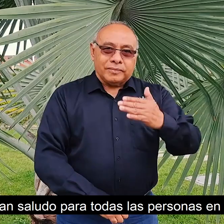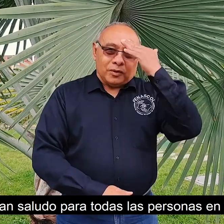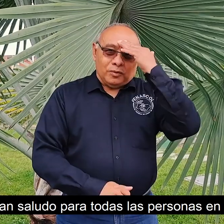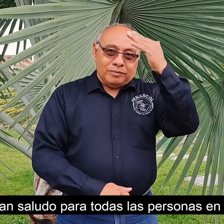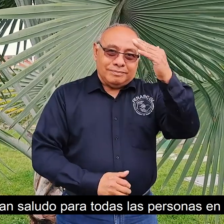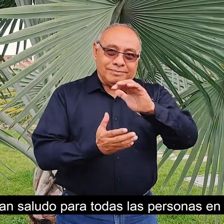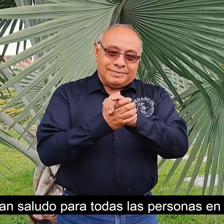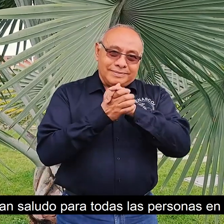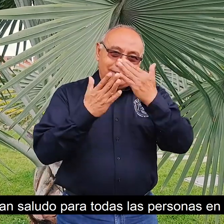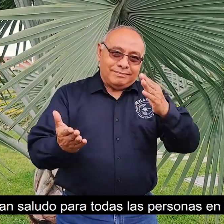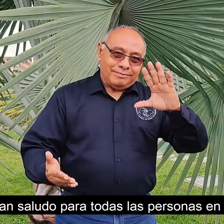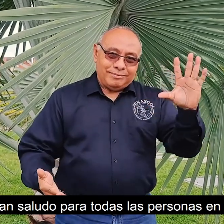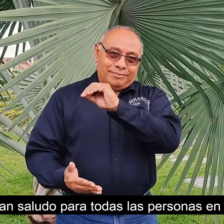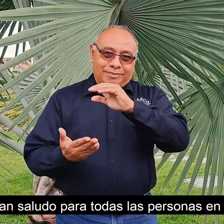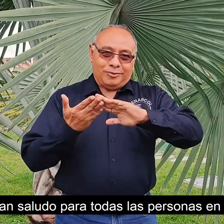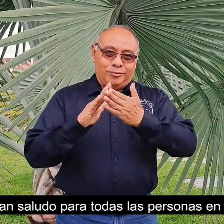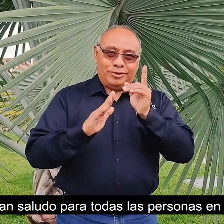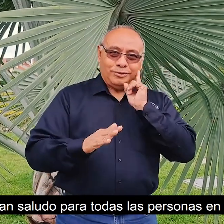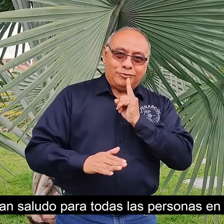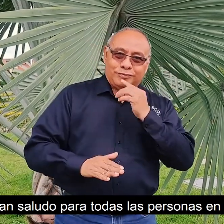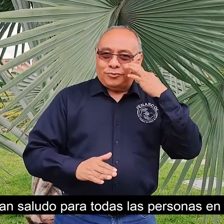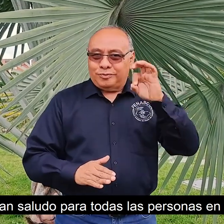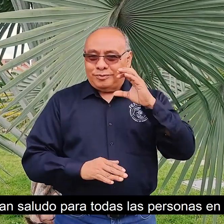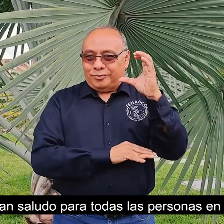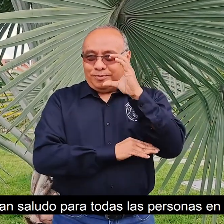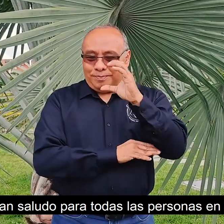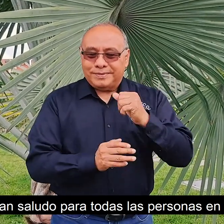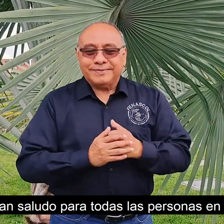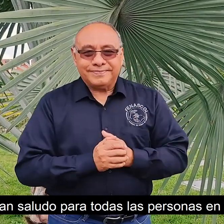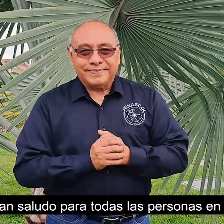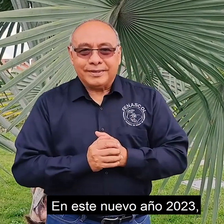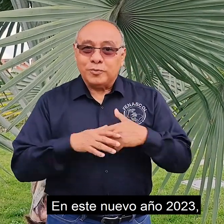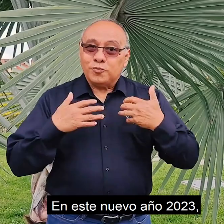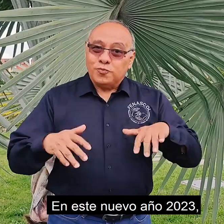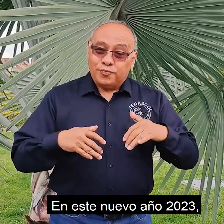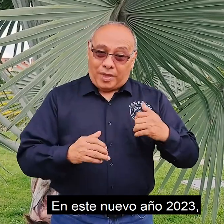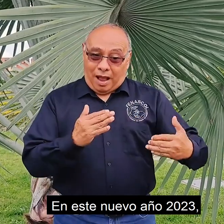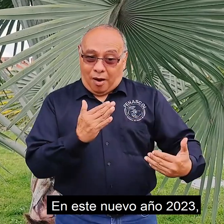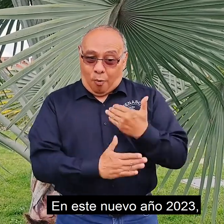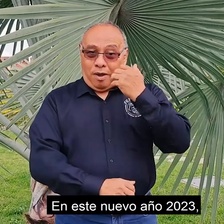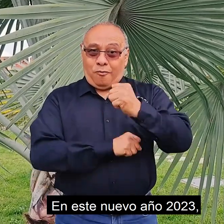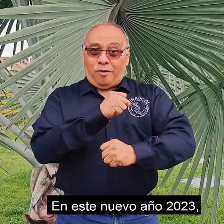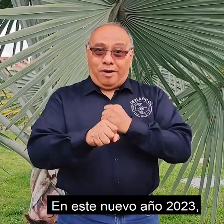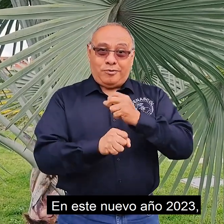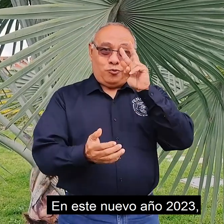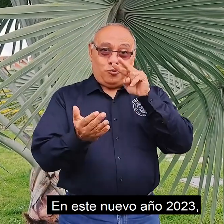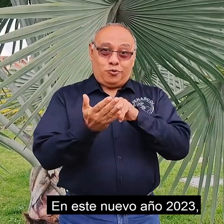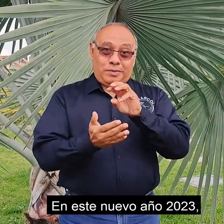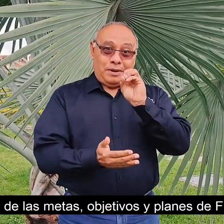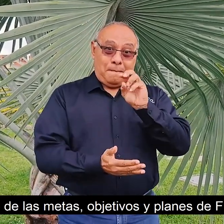Un gran saludo para todas las personas en Colombia. En este nuevo año, 2023, dentro